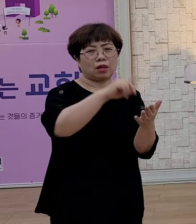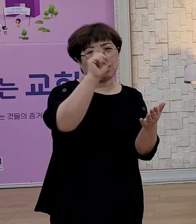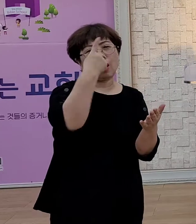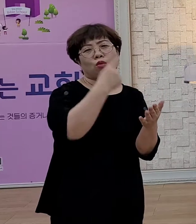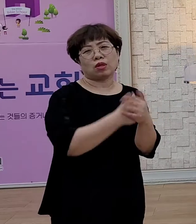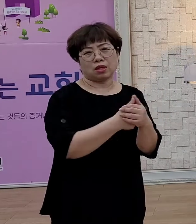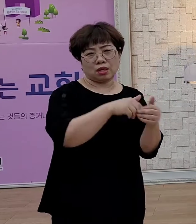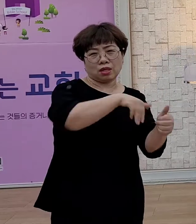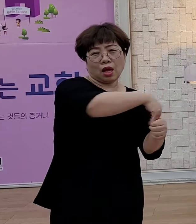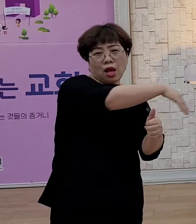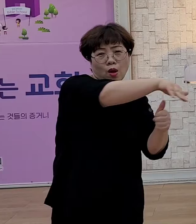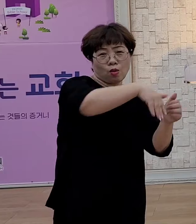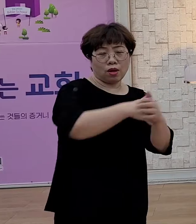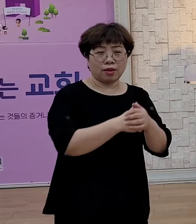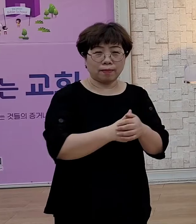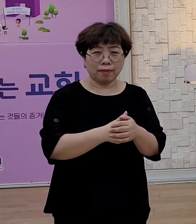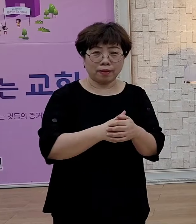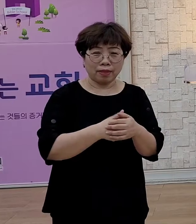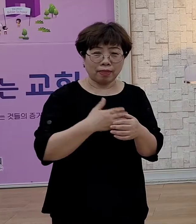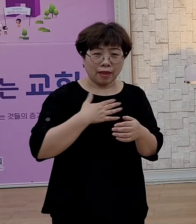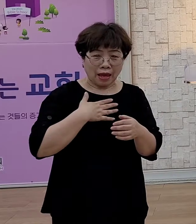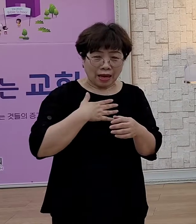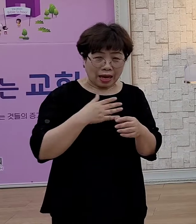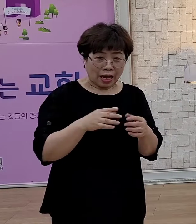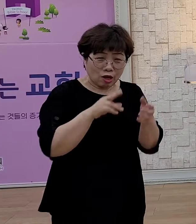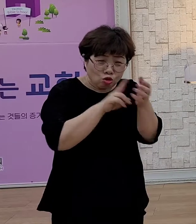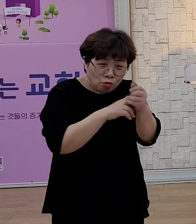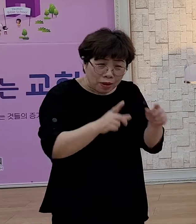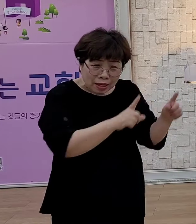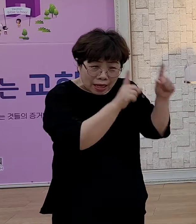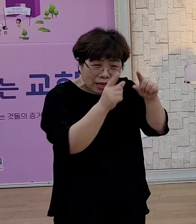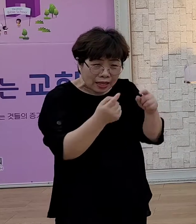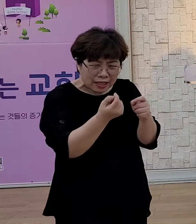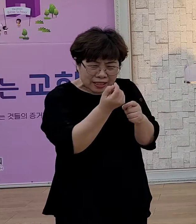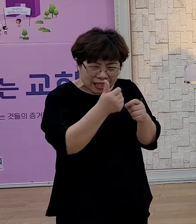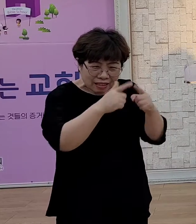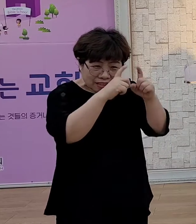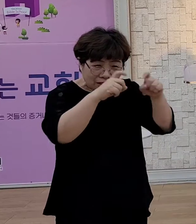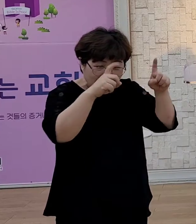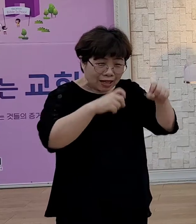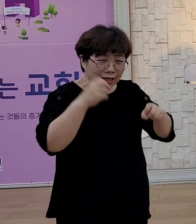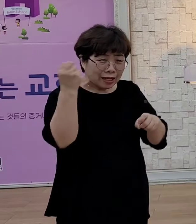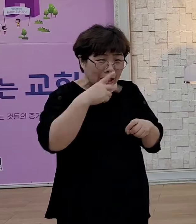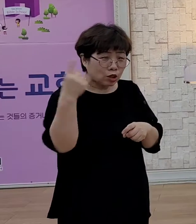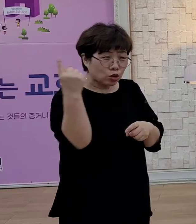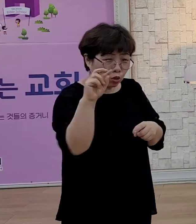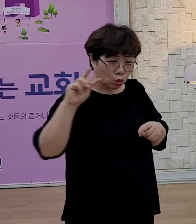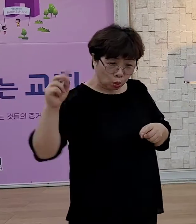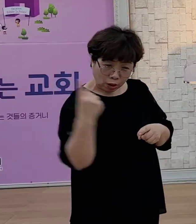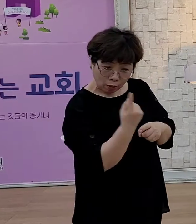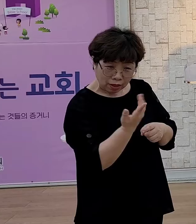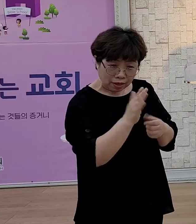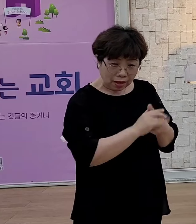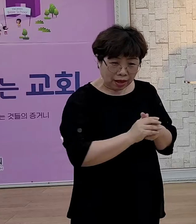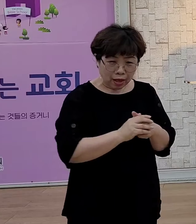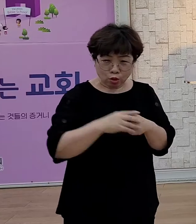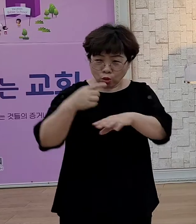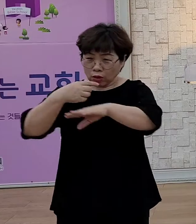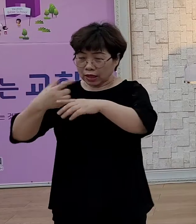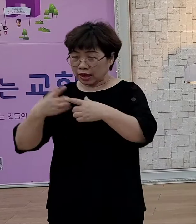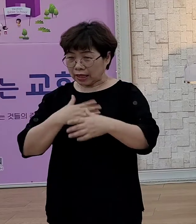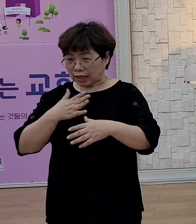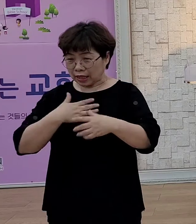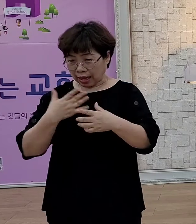웬일입니까? 자기가 살고 있던 그 성에 다시 돌아왔는데, 안 그래도 자기 나라 민족과 싸워야 되나 말아야 되나 온갖 정말 이